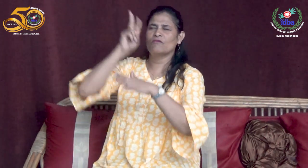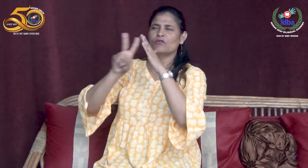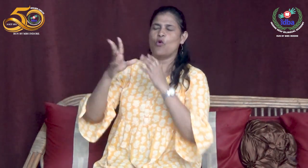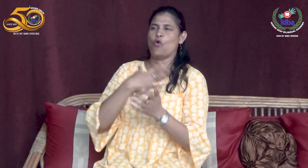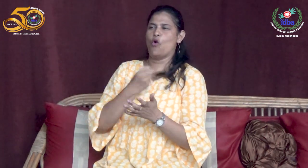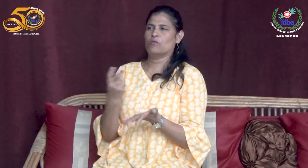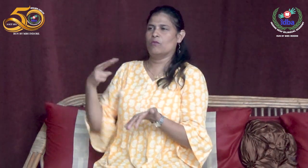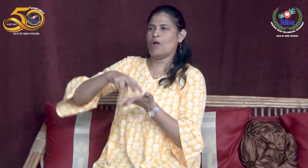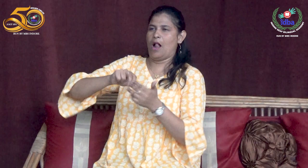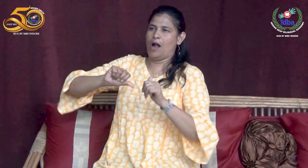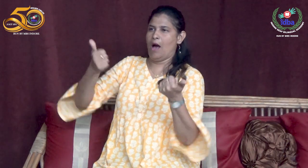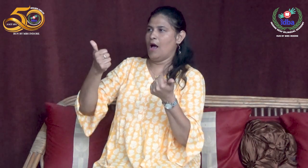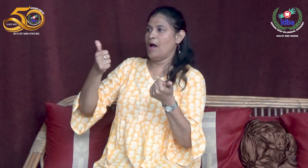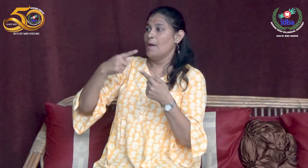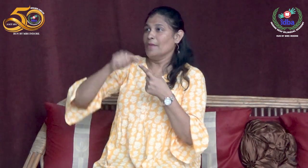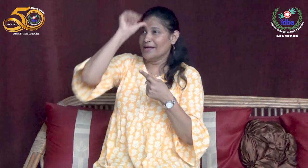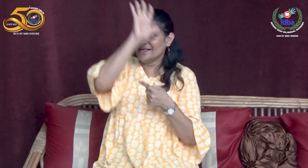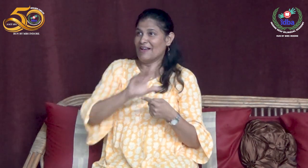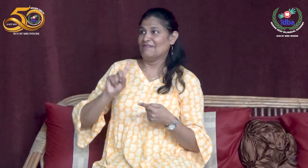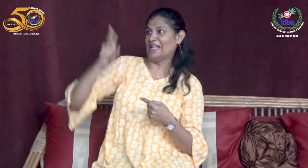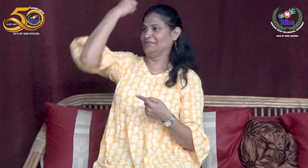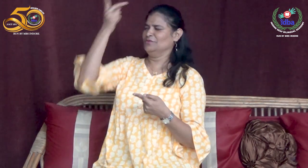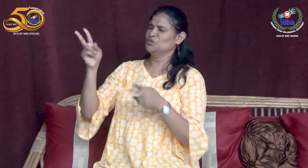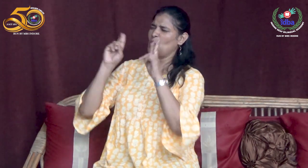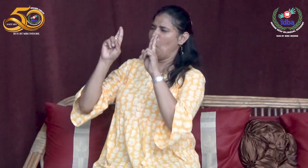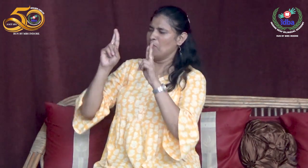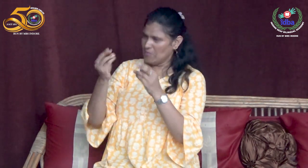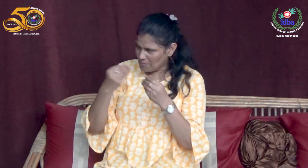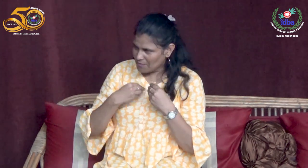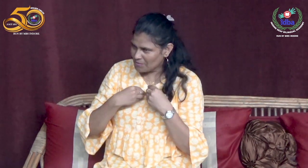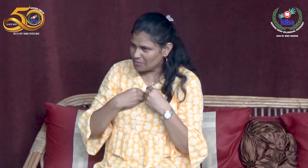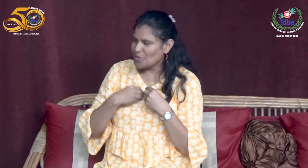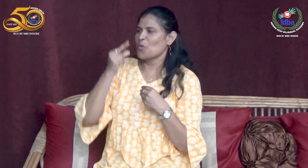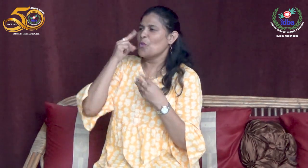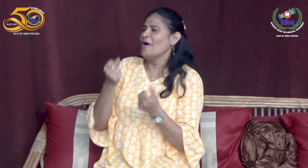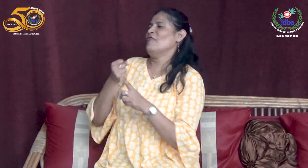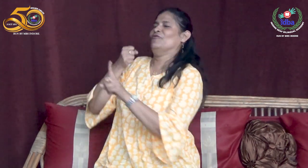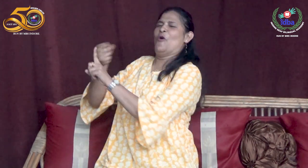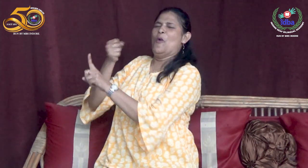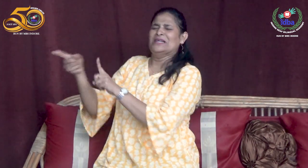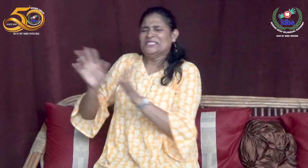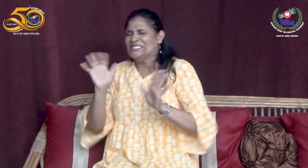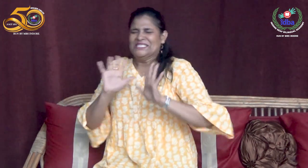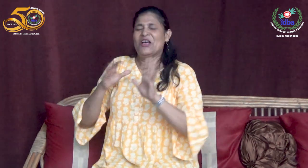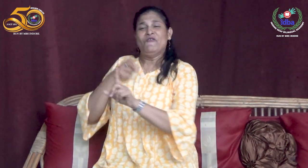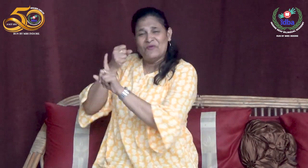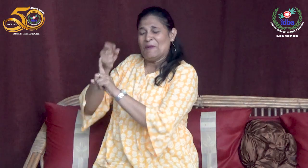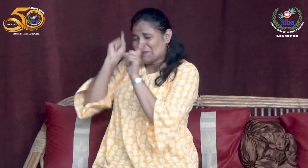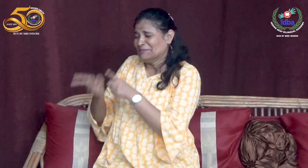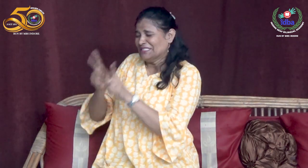है, बहुत सुंदर है, मुझे आई होप कि वो आगे बहुत अच्छा बढ़ सकती है, कर सकती है। और मुझे मालूम था कि फर्स्ट रही, ऐसा उन्होंने मुझे बताया। तो फिर मैंने फोर्स